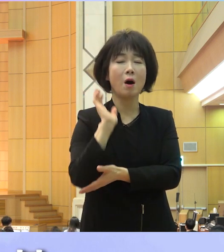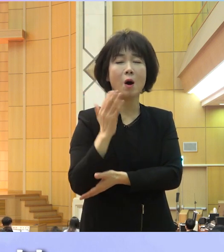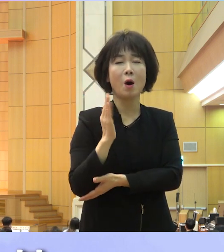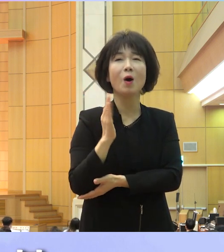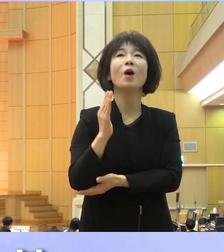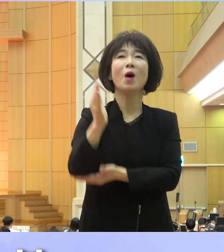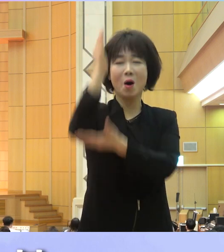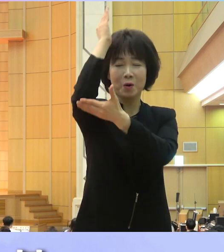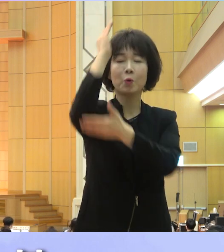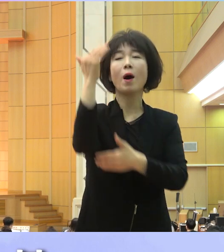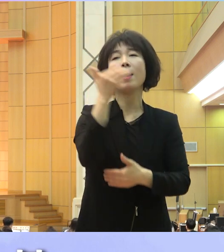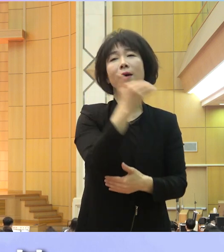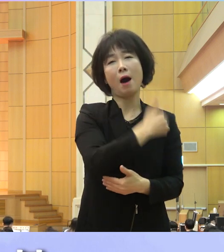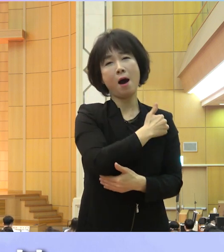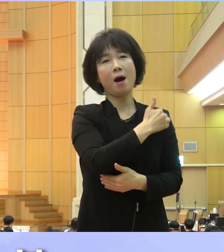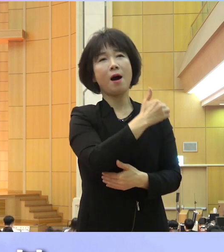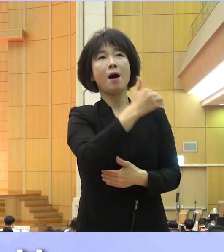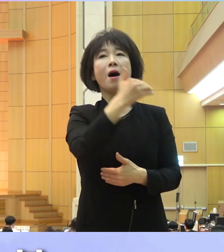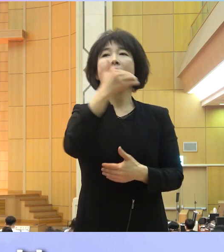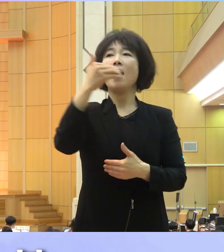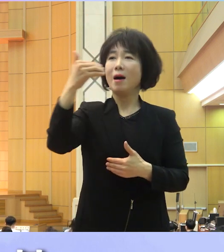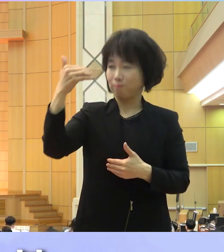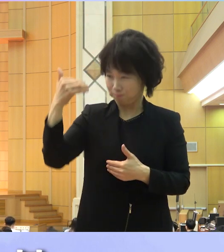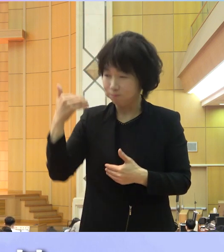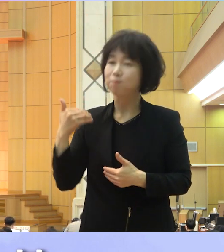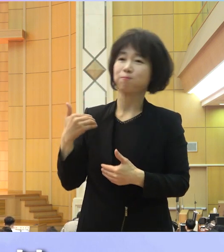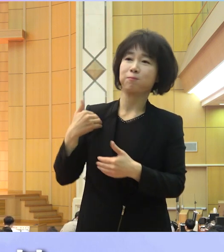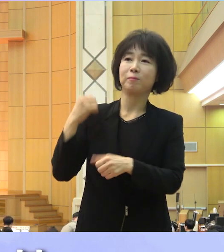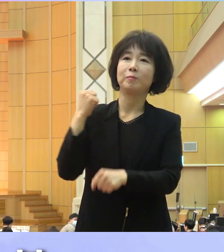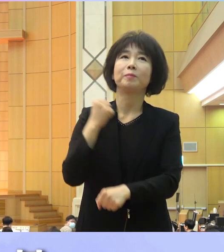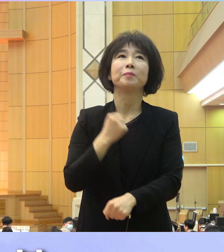주의 영광